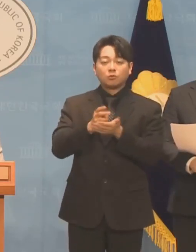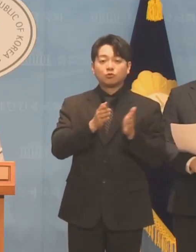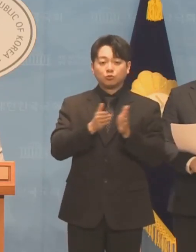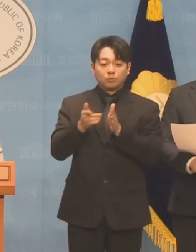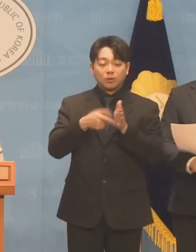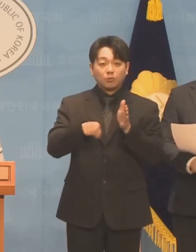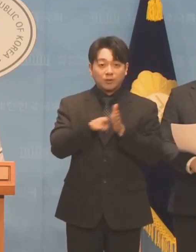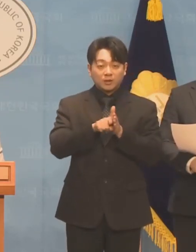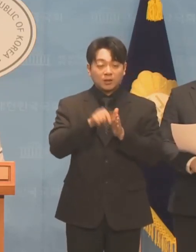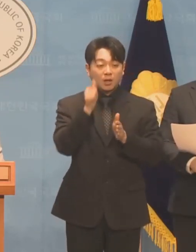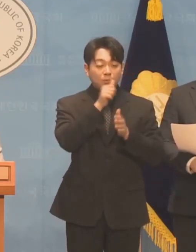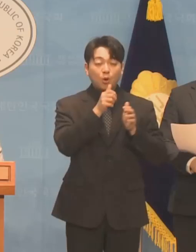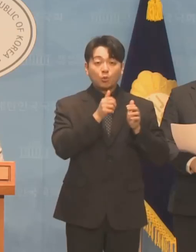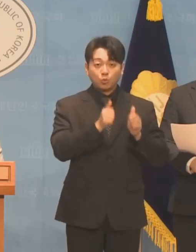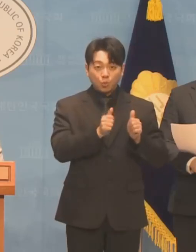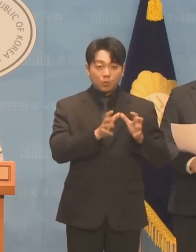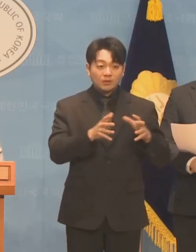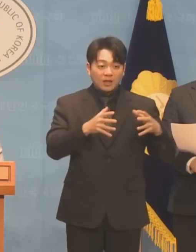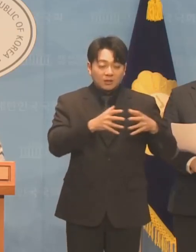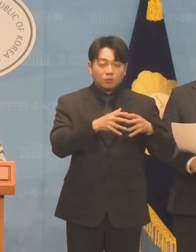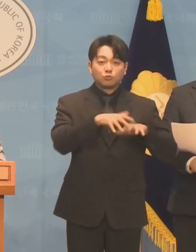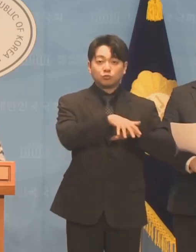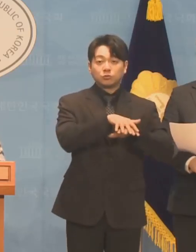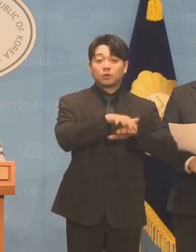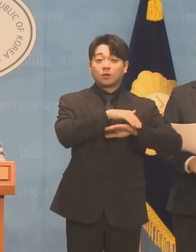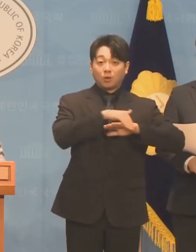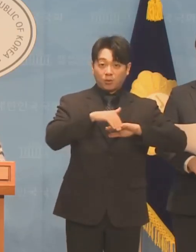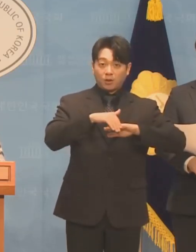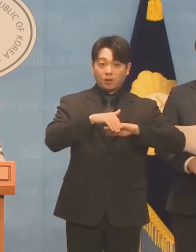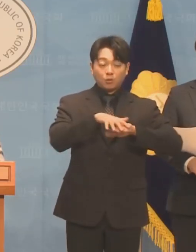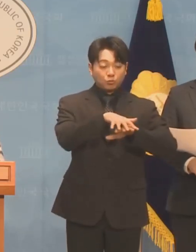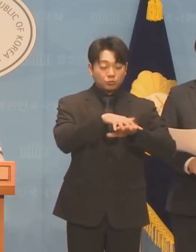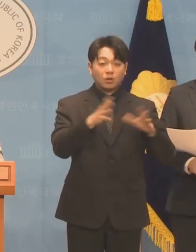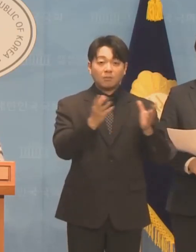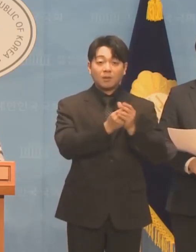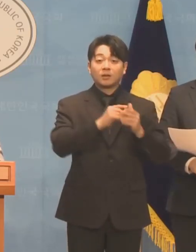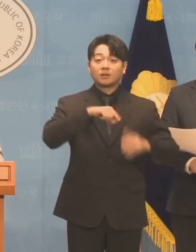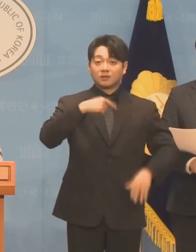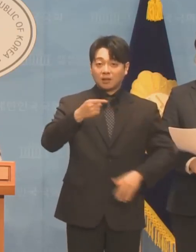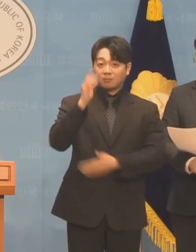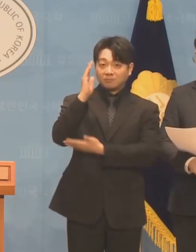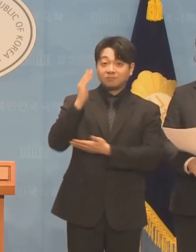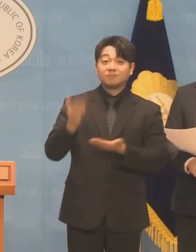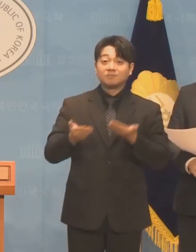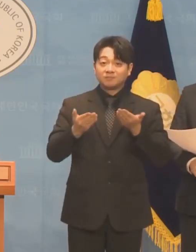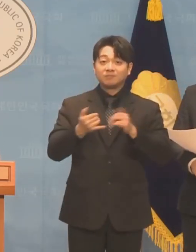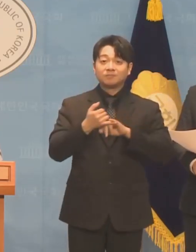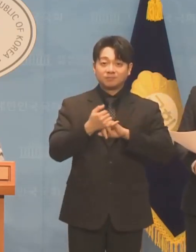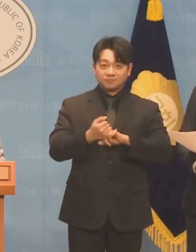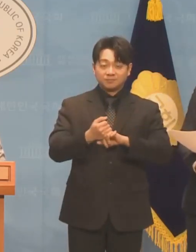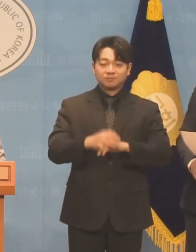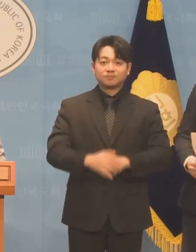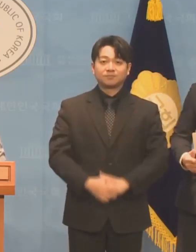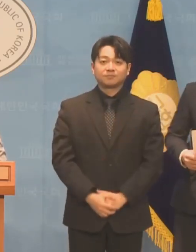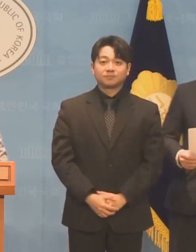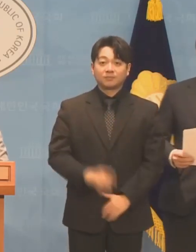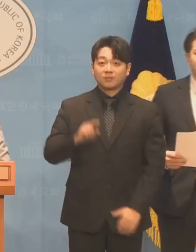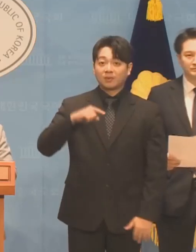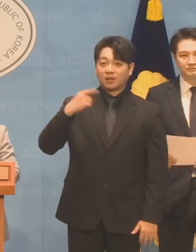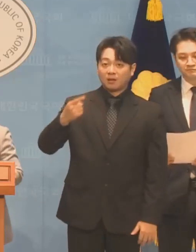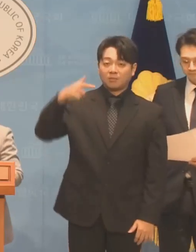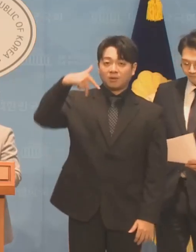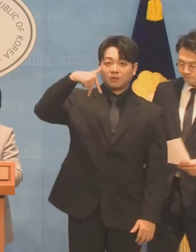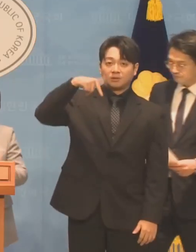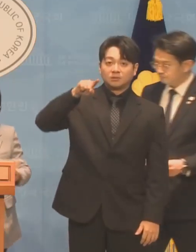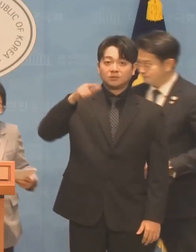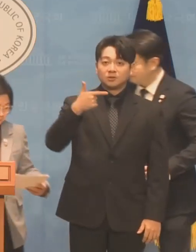것을 말씀드리고요. 이에 대한 구체적인 준비가 되는 대로 추후에 다시 브리핑하겠습니다. 다음으로는 전영기 의원께서 말씀